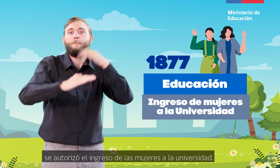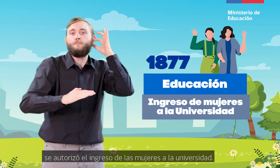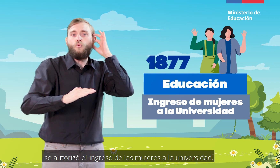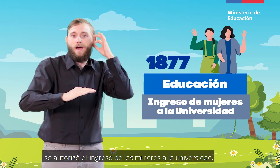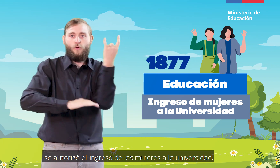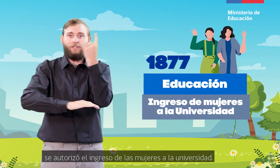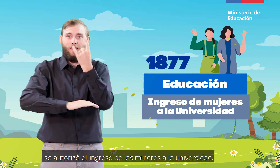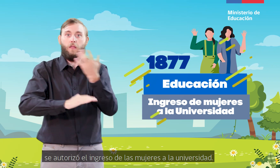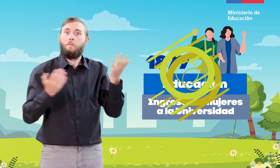a la universidad.